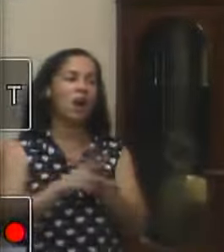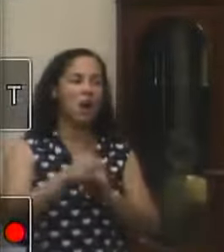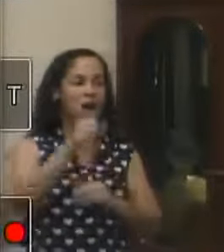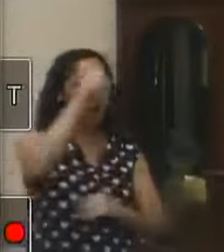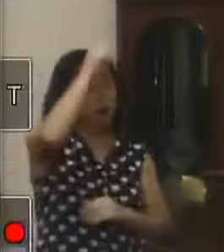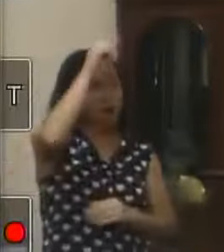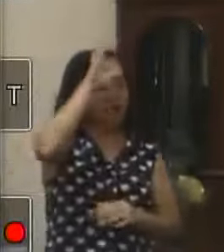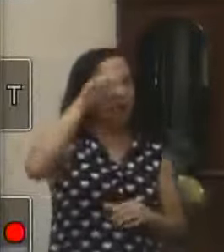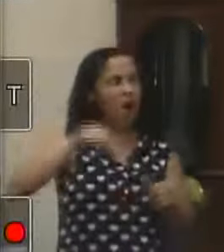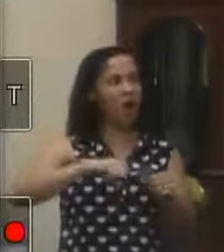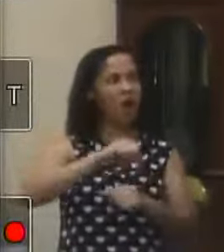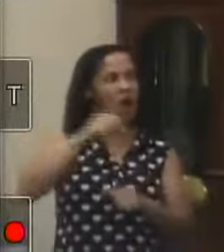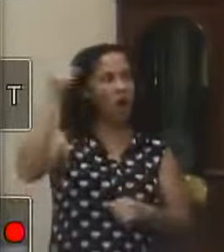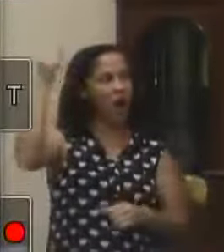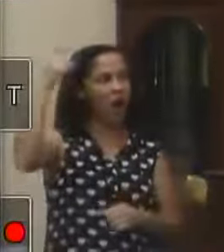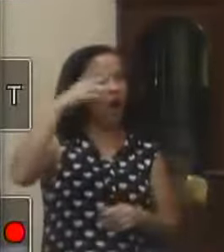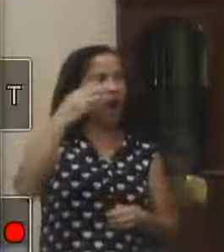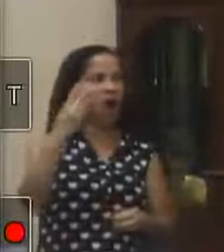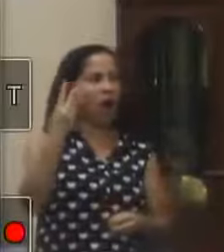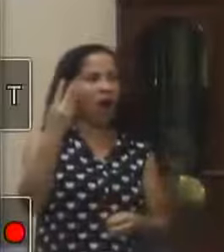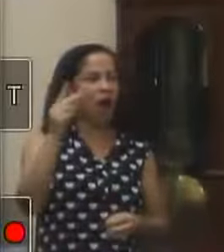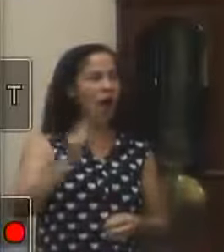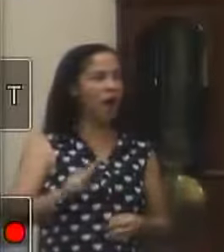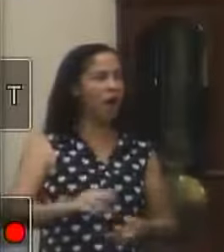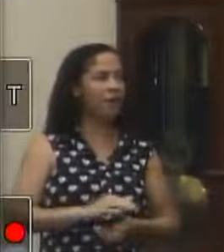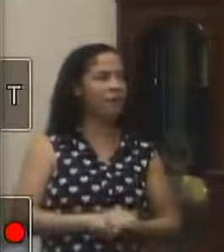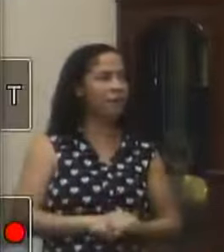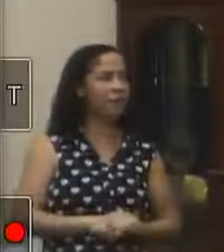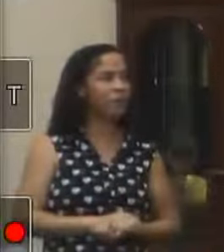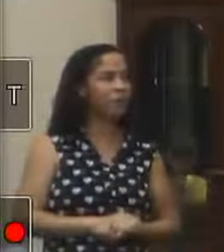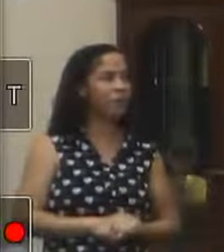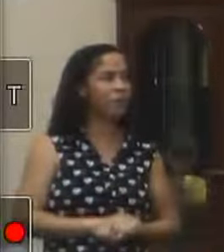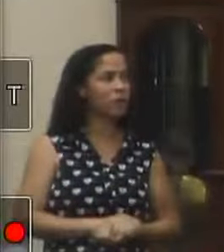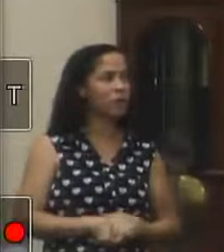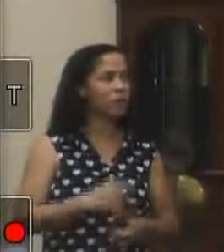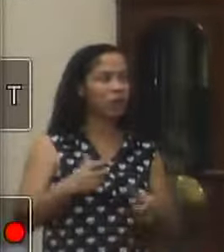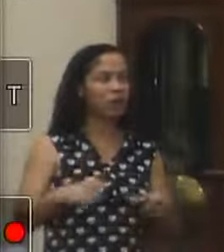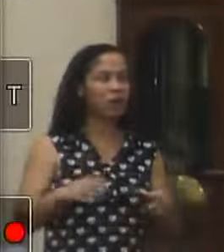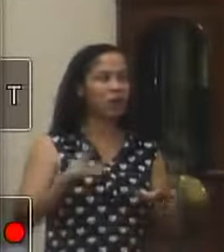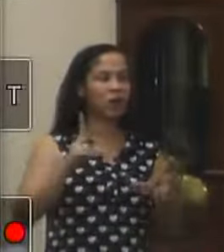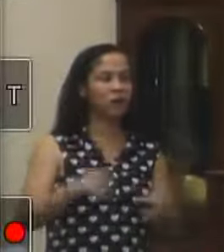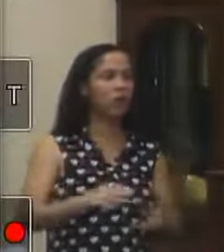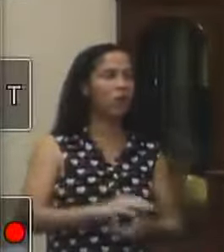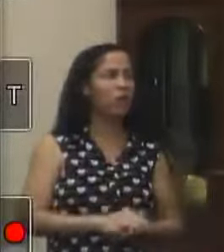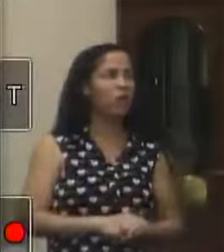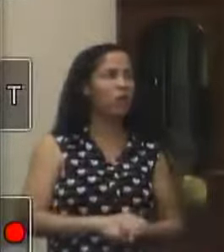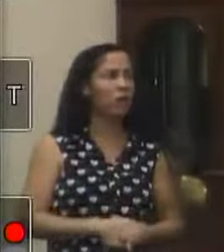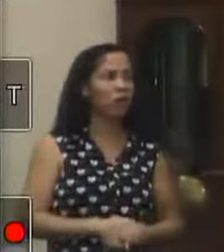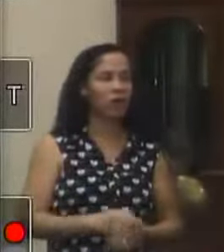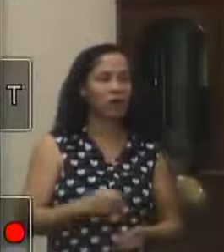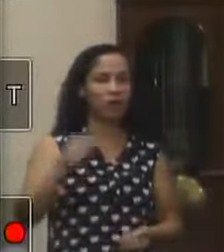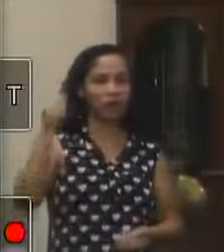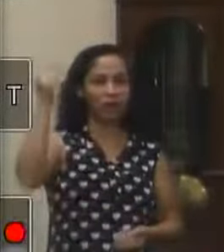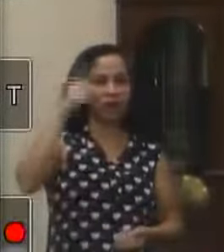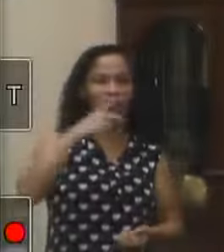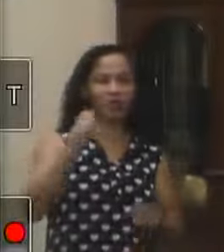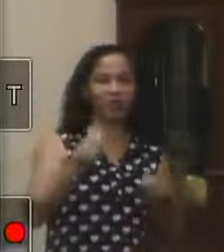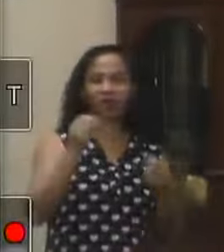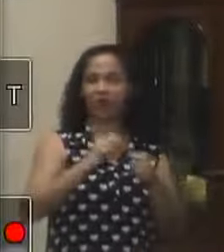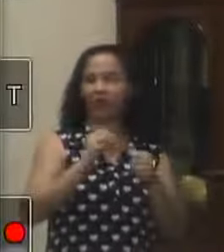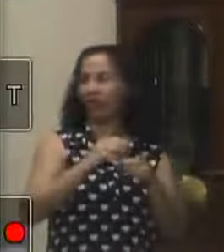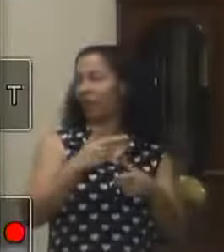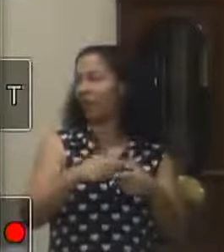lá na passagem já trocou lâmpada lá umas 3 vezes no mesmo lugar. A lâmpada está queimando uma facilidade, eu não sei qual é o problema,